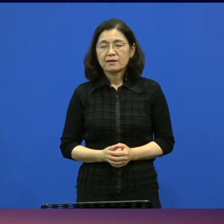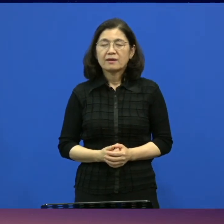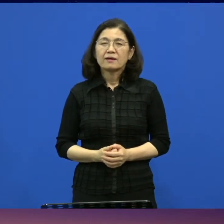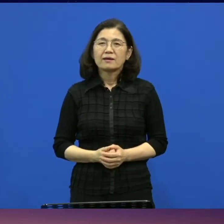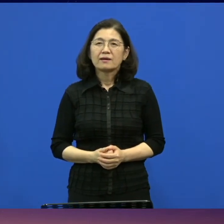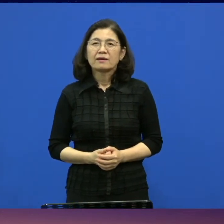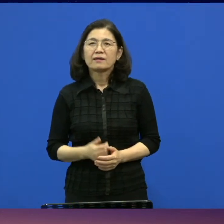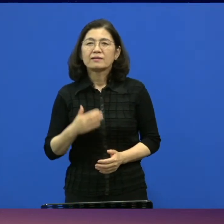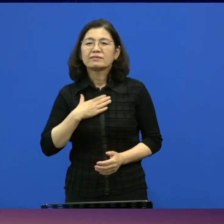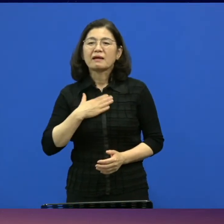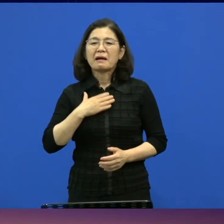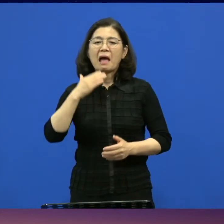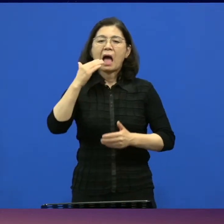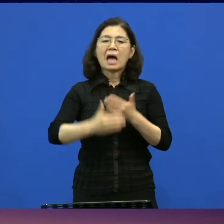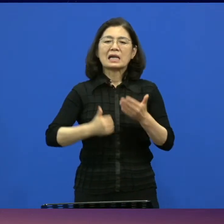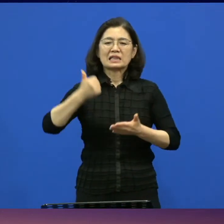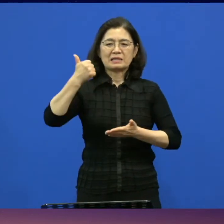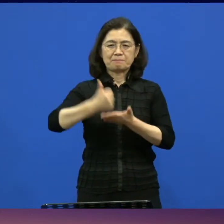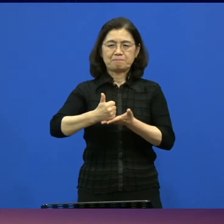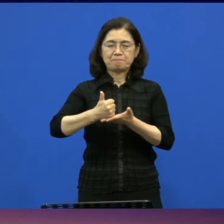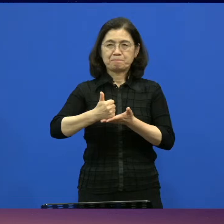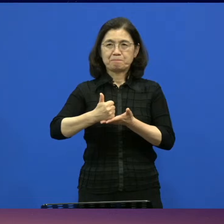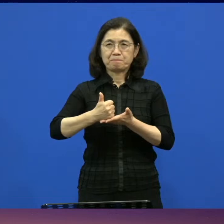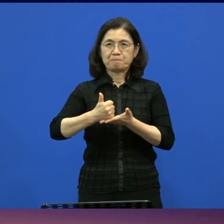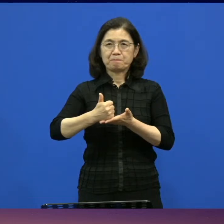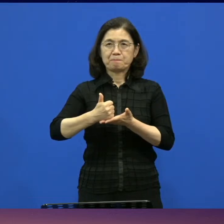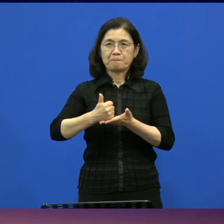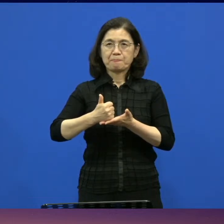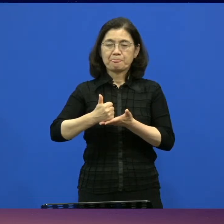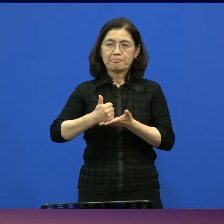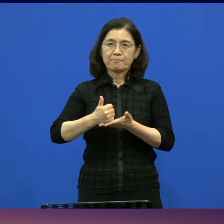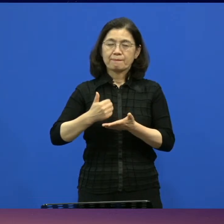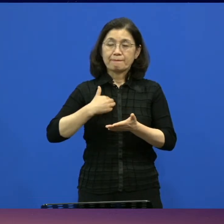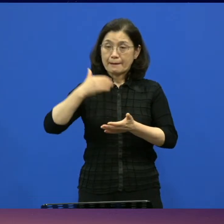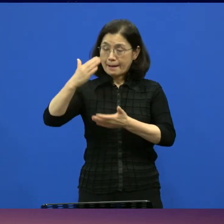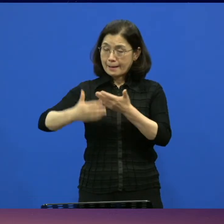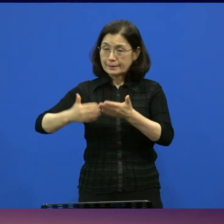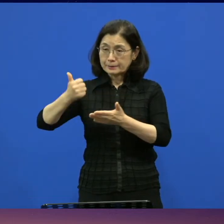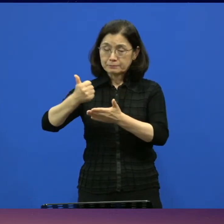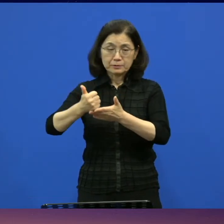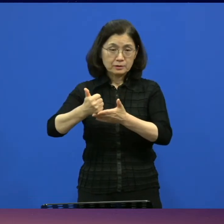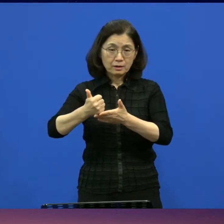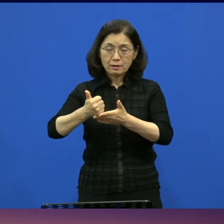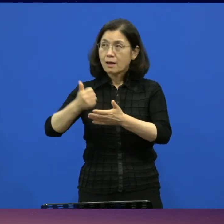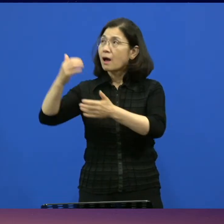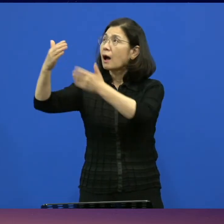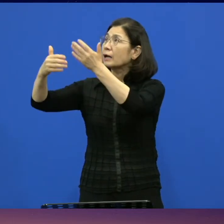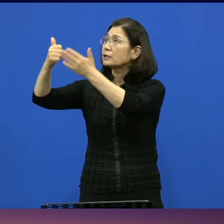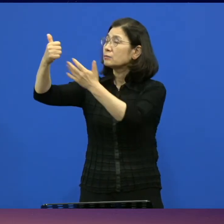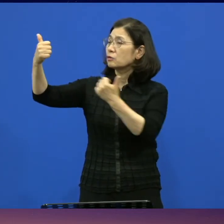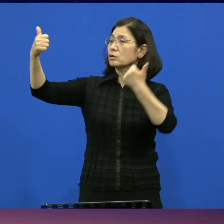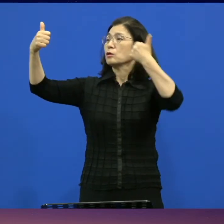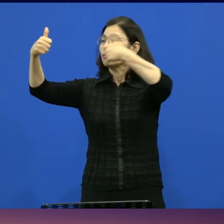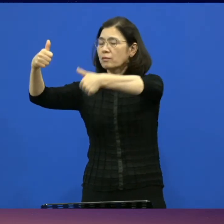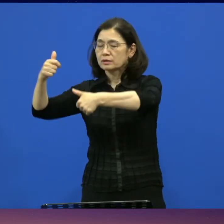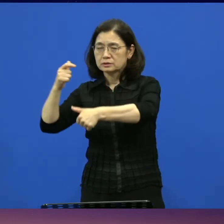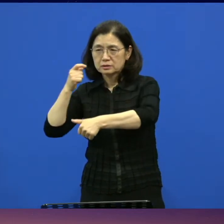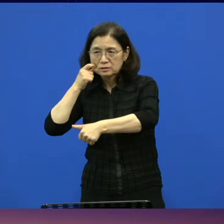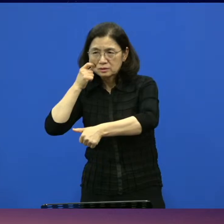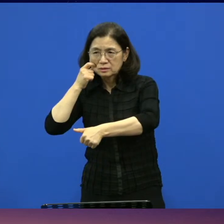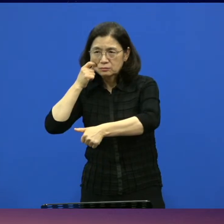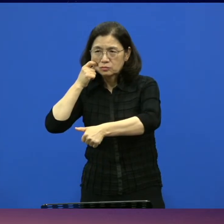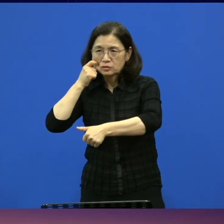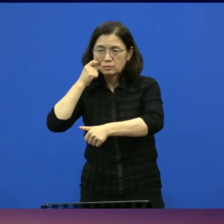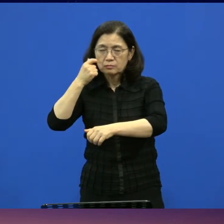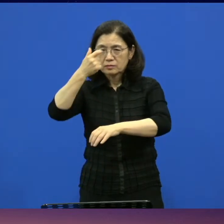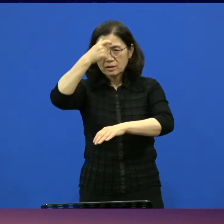오시냐고. 내가 하나님인데 어떻게 그분을 경배하냐고요. 경배가 안 되는 거예요. 예배를